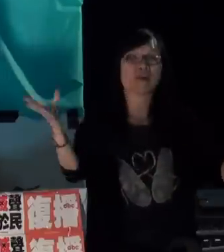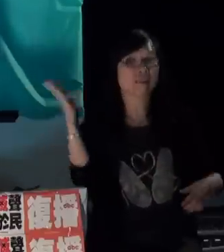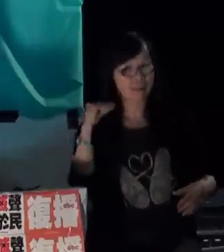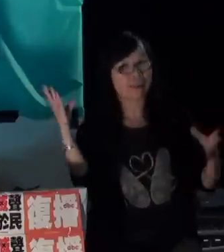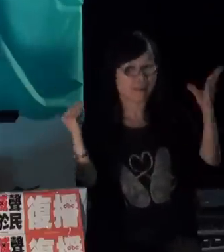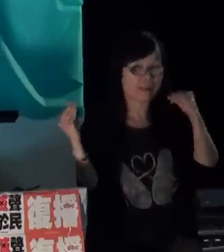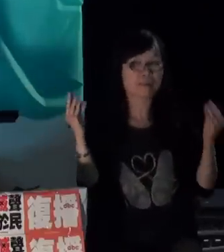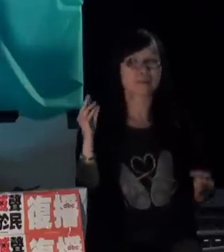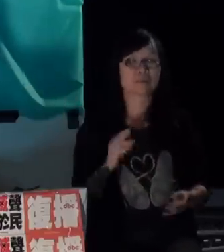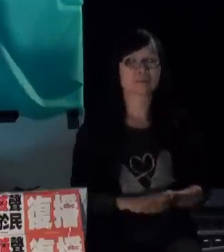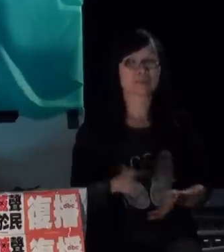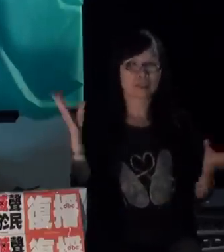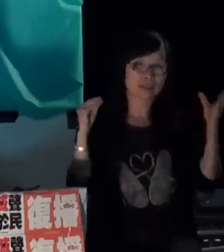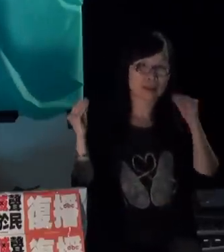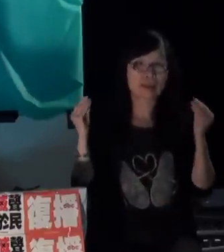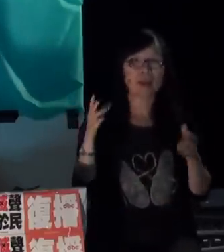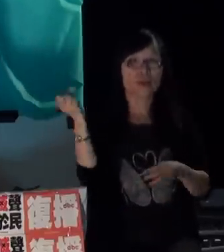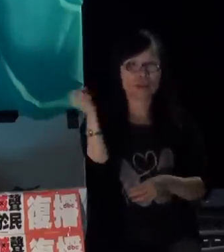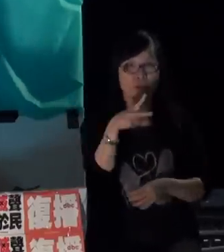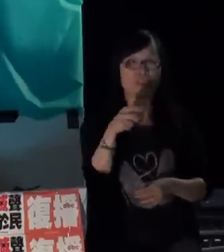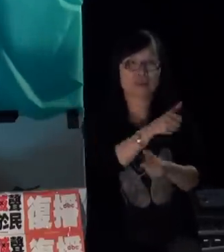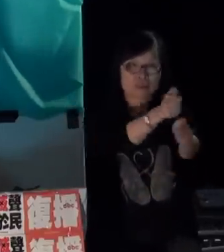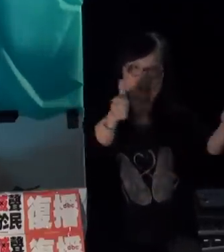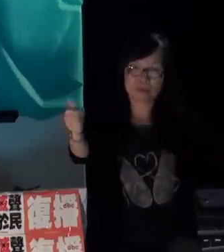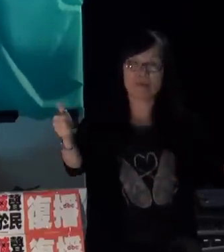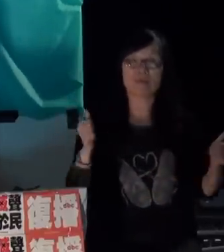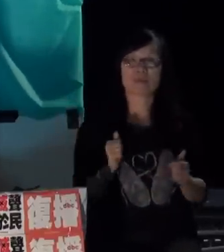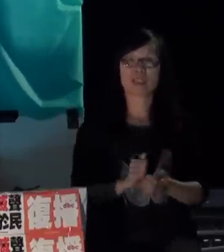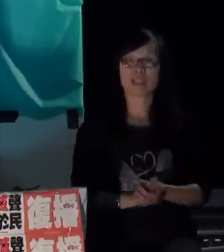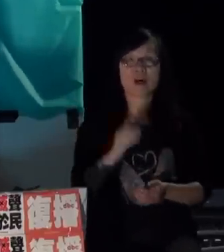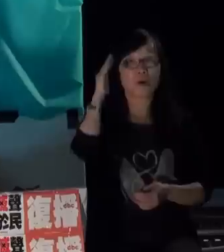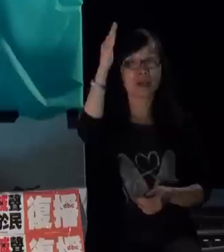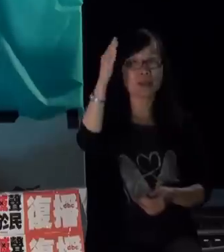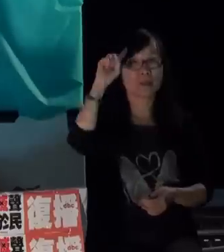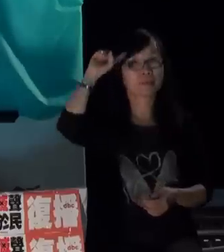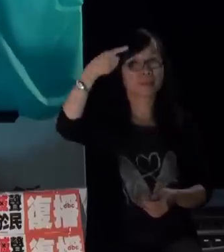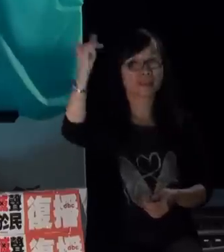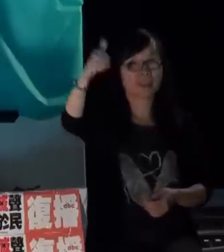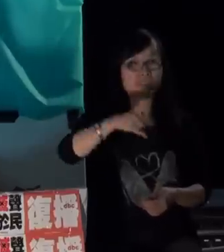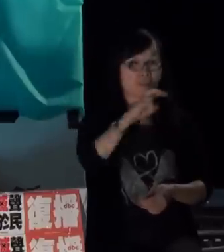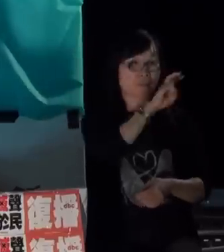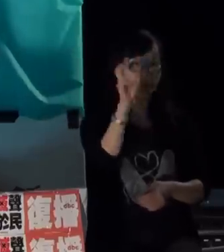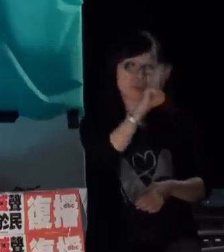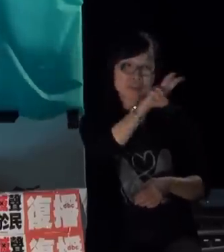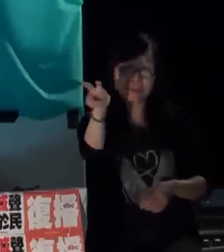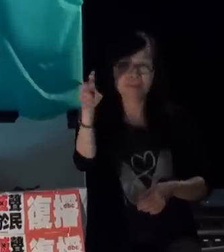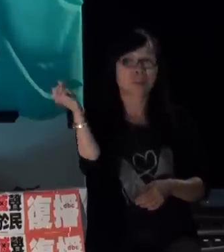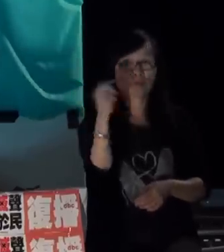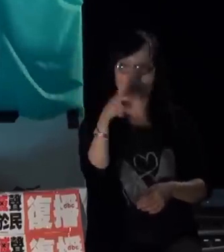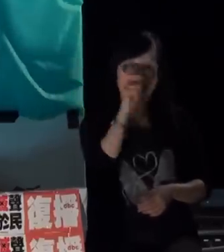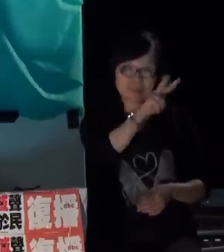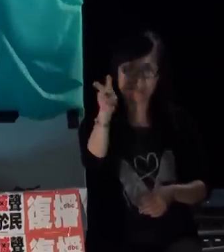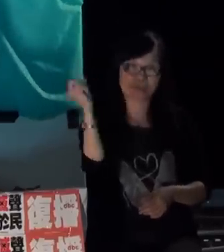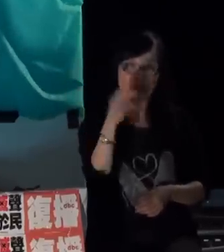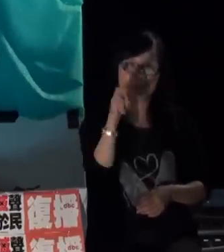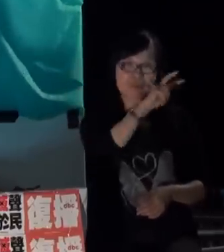聽，我在這裡再多一次多謝大家，我希望我明天來這裡見到大家，後來來這裡見到大家，見